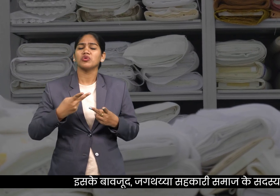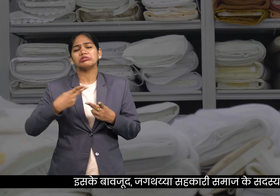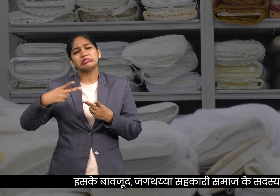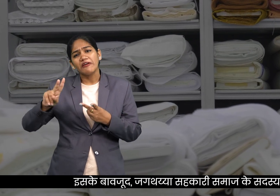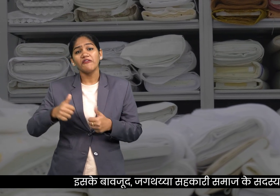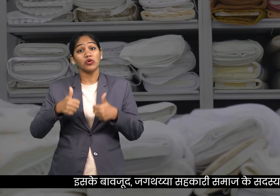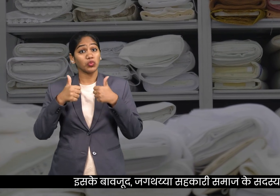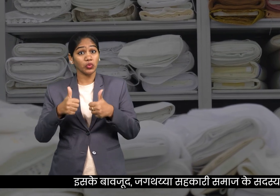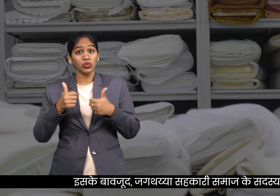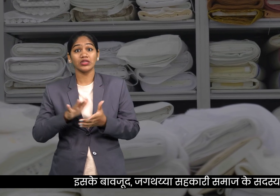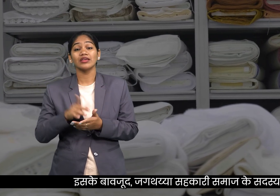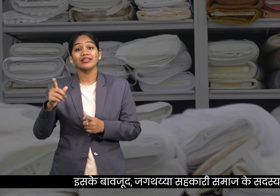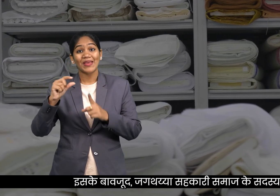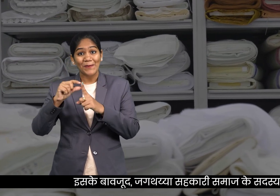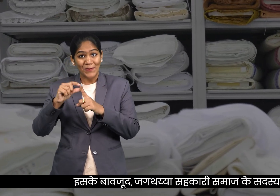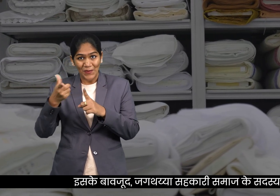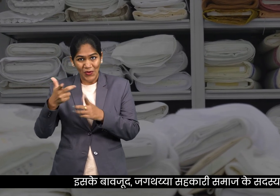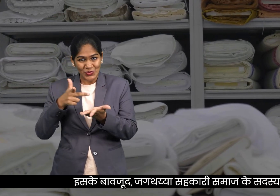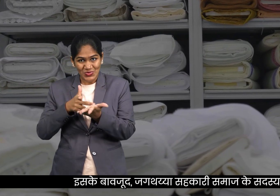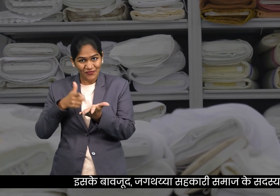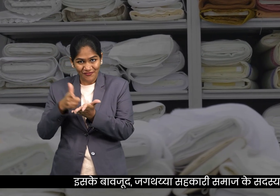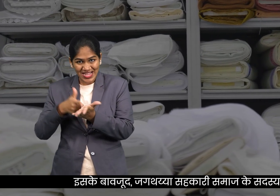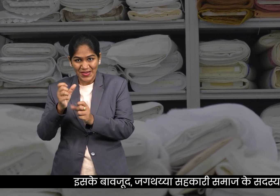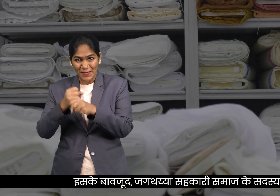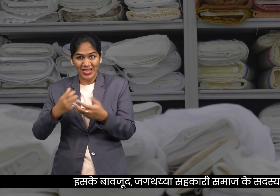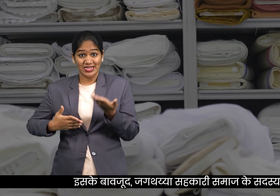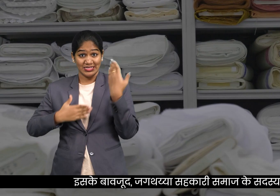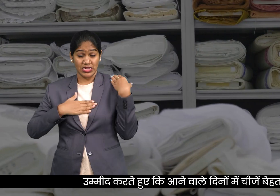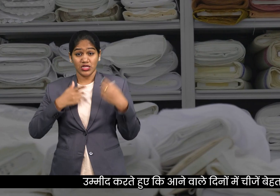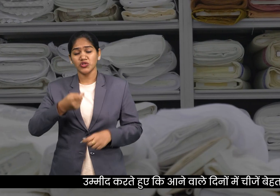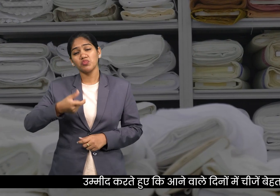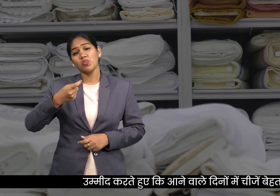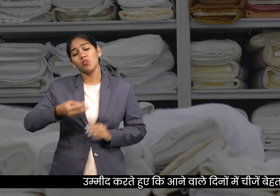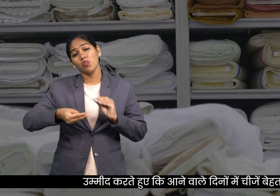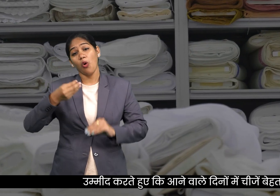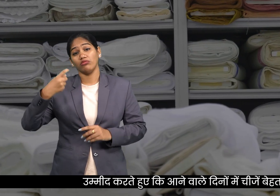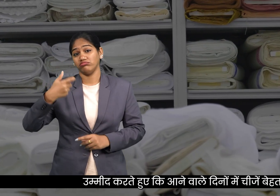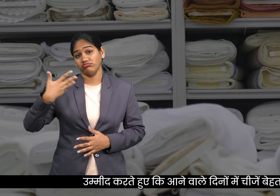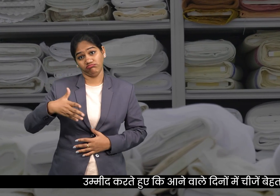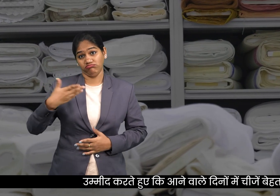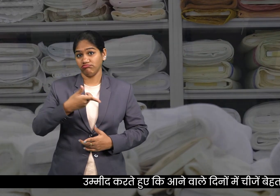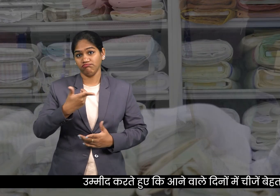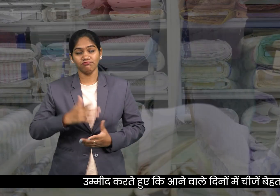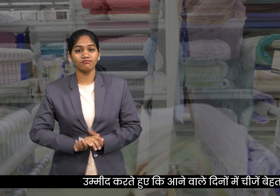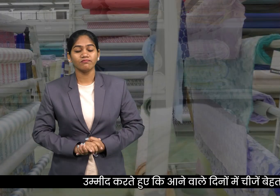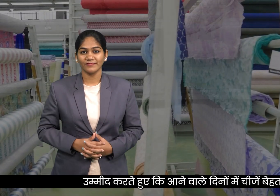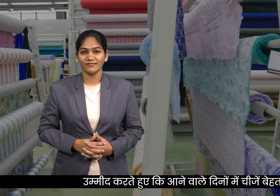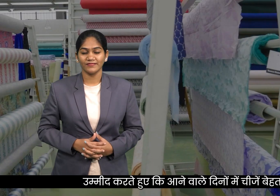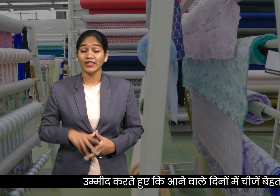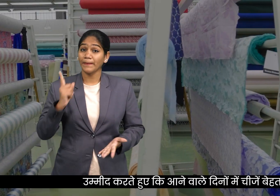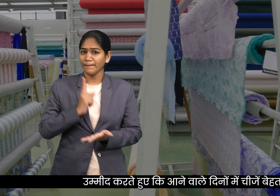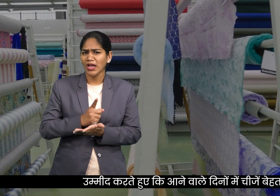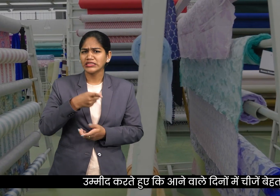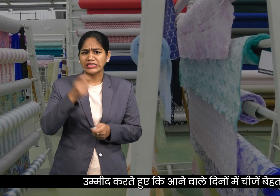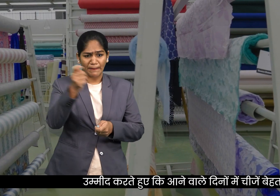बावजूद जगतैया सहकारी समाज के सदस्य बने हुए हैं, उम्मीद करते हुए कि आने वाले दिनों